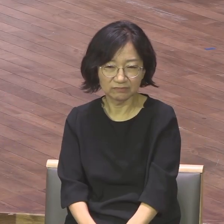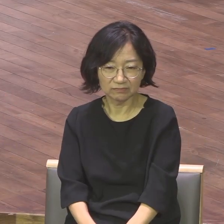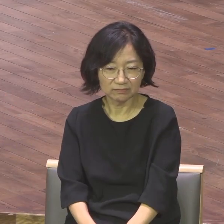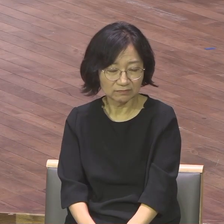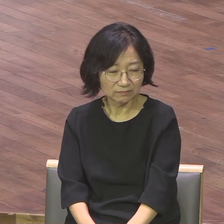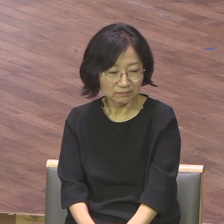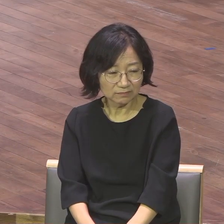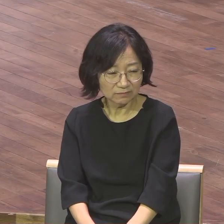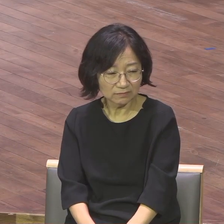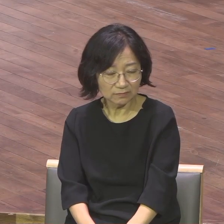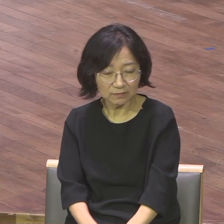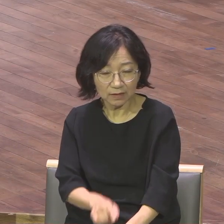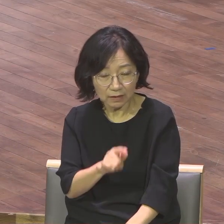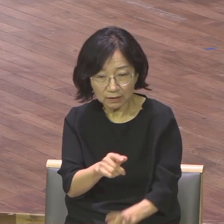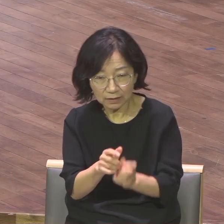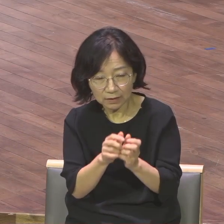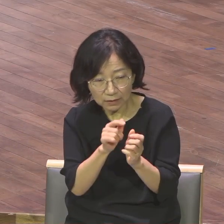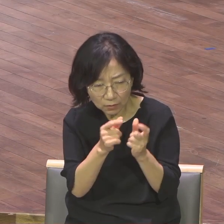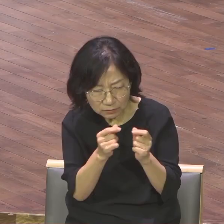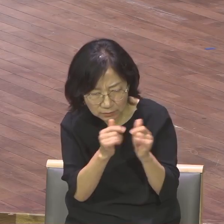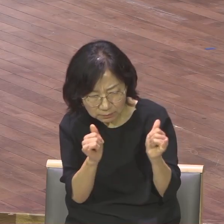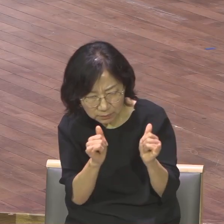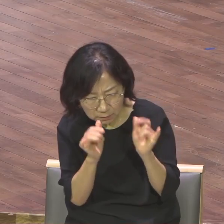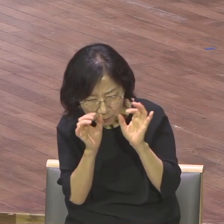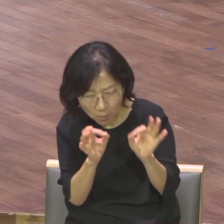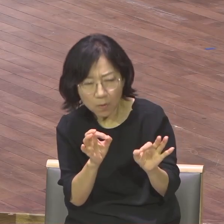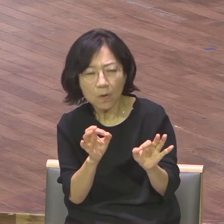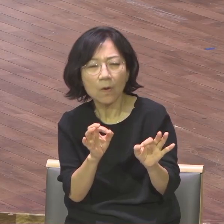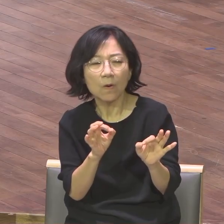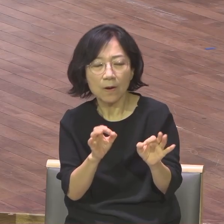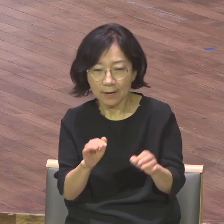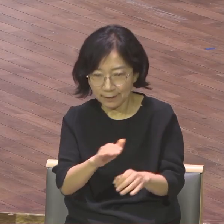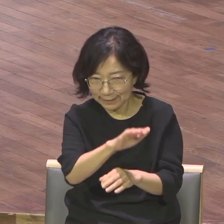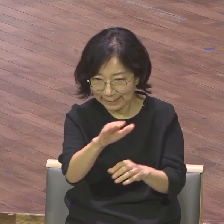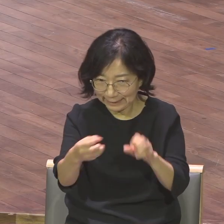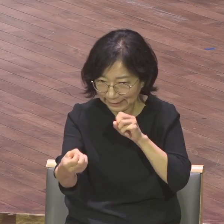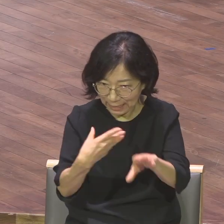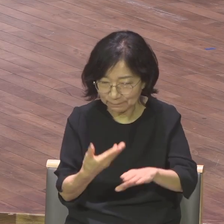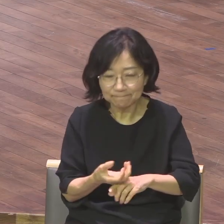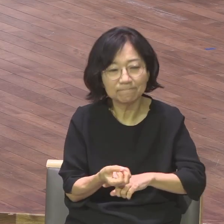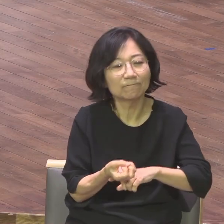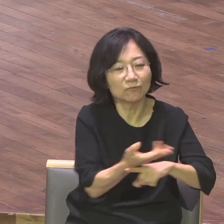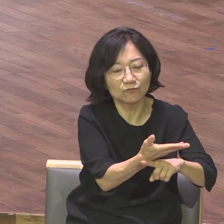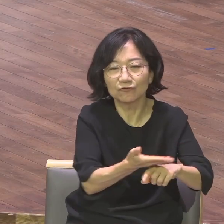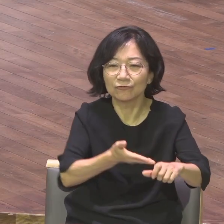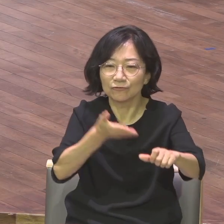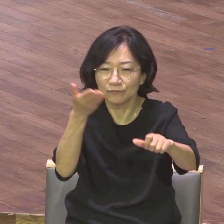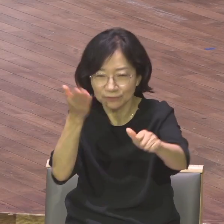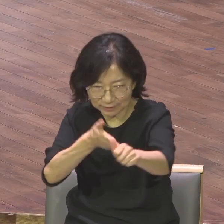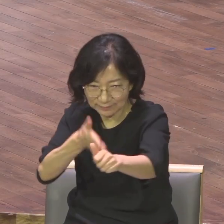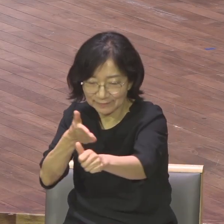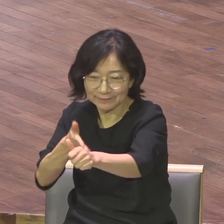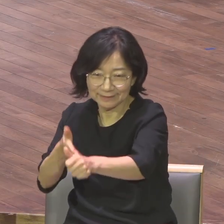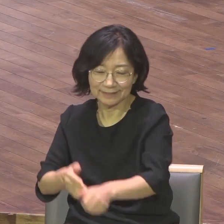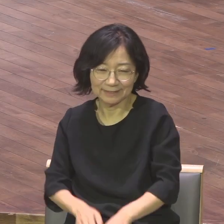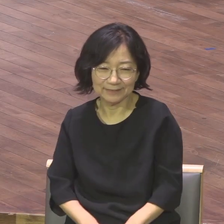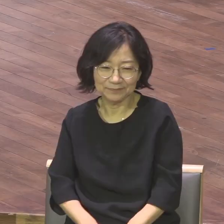이런 사람들에게 여러분이야말로 답을 줘야 된다. 그 사명이